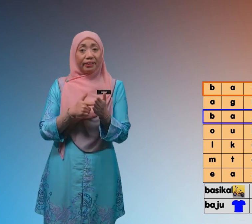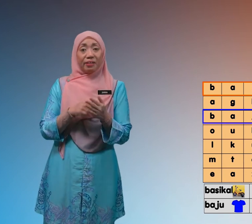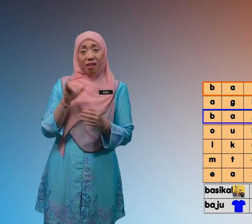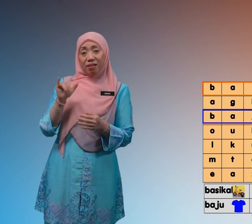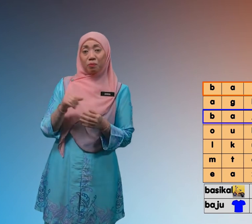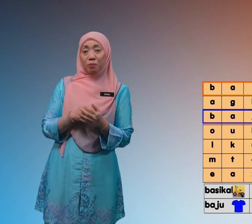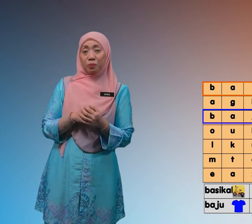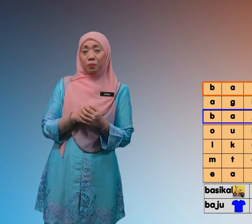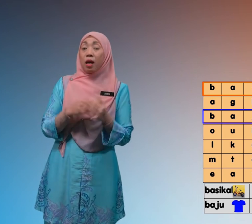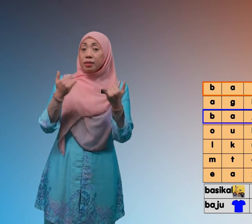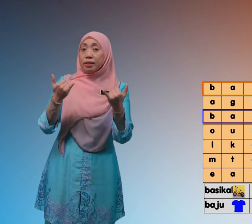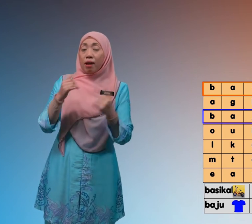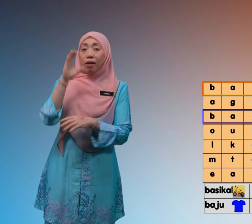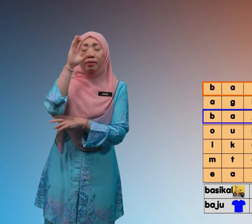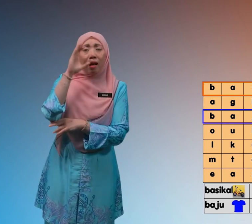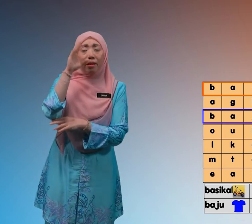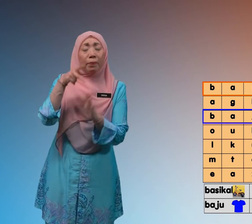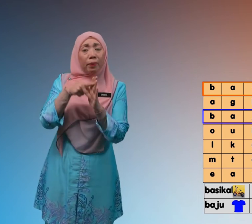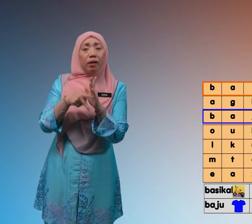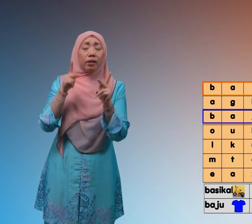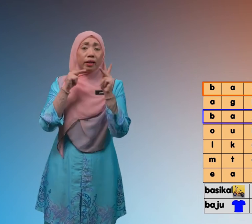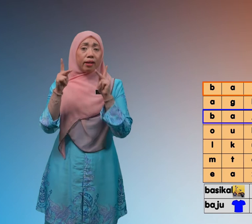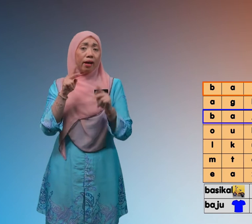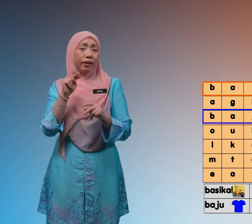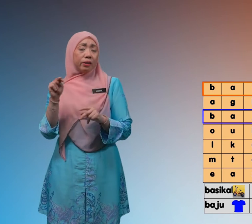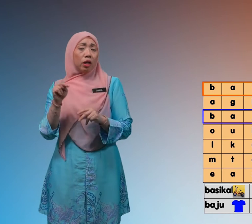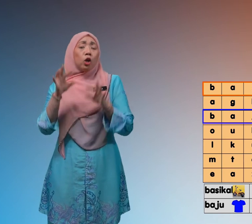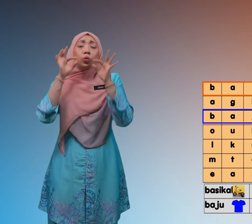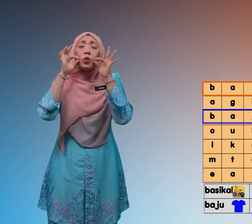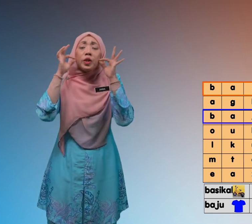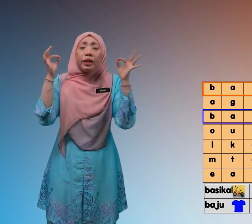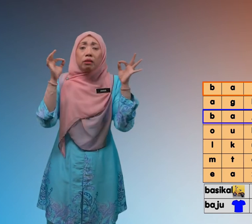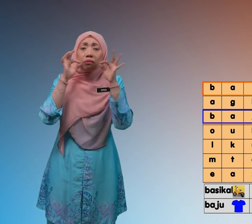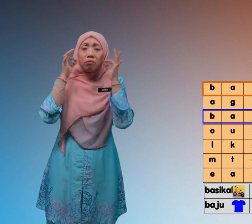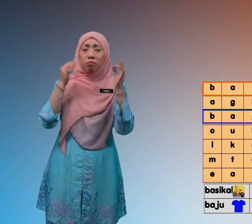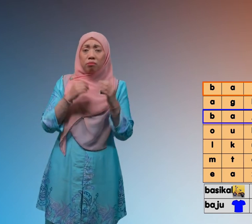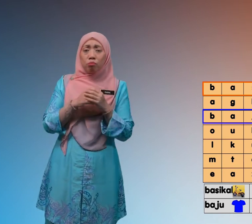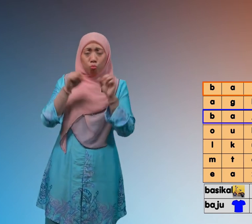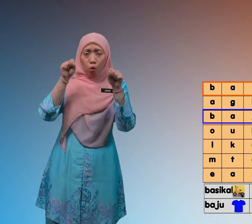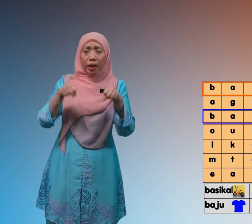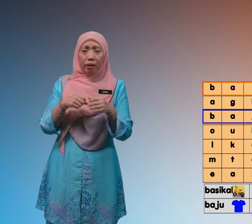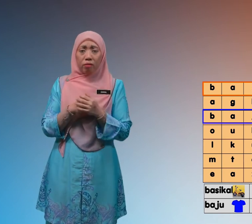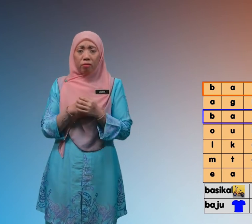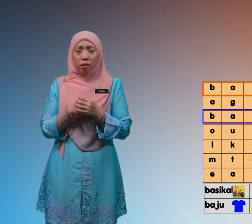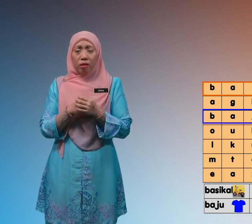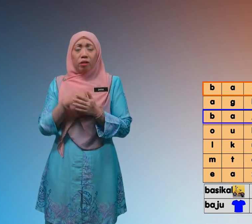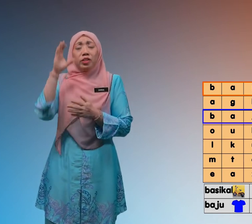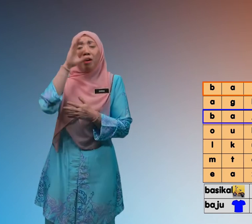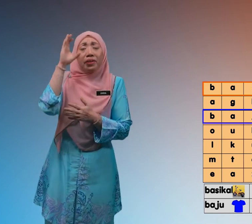ya. Sekarang cari perkataan kucing. Boleh?